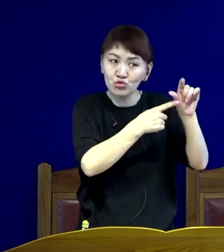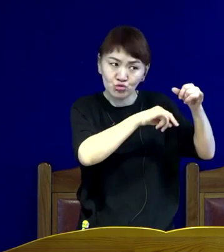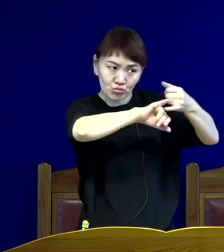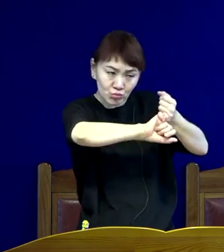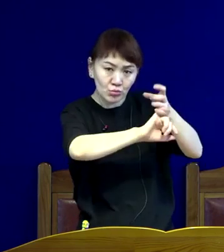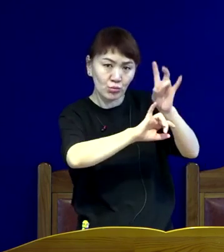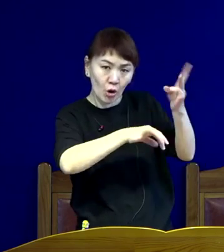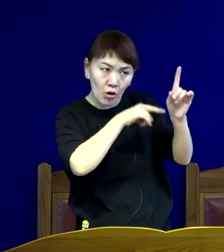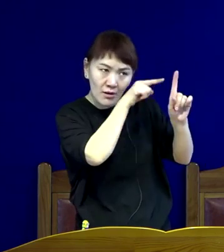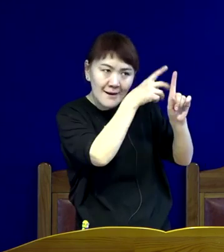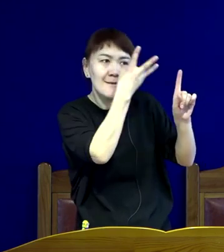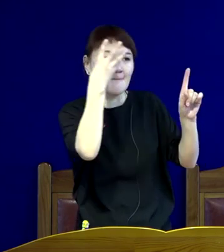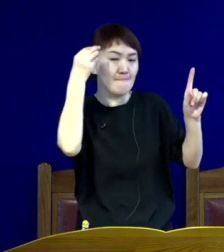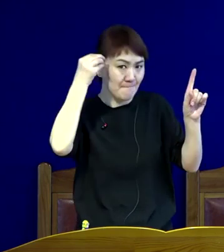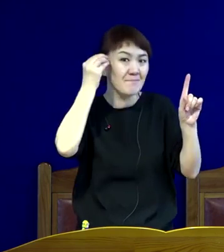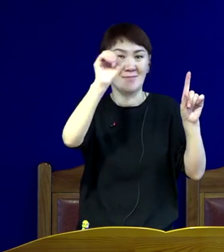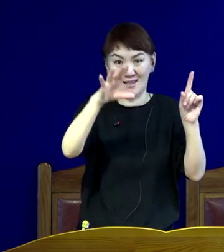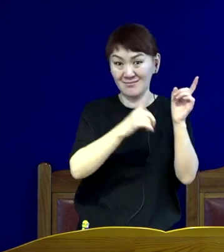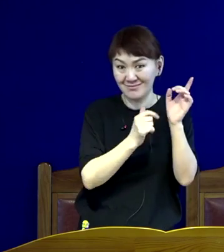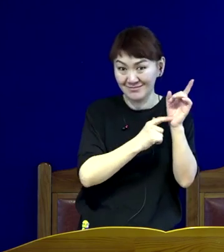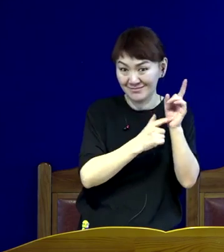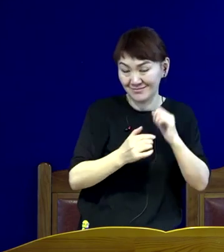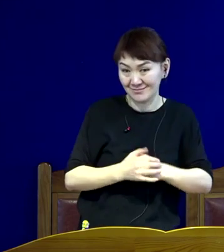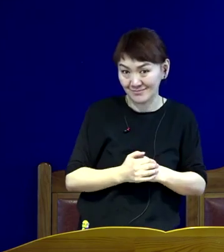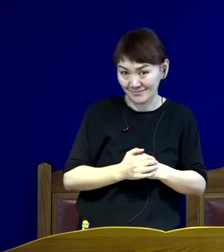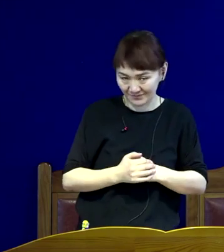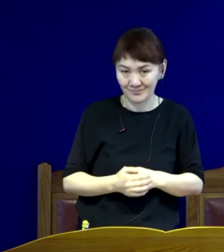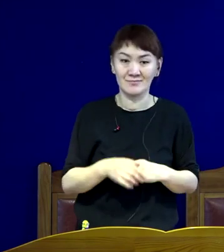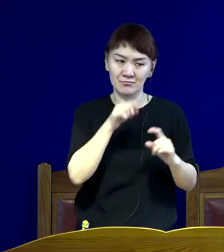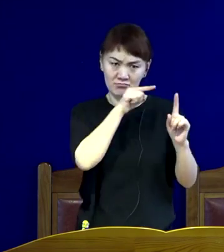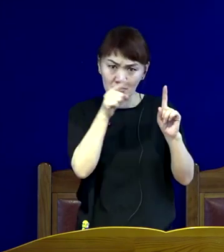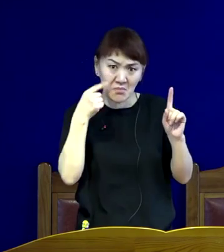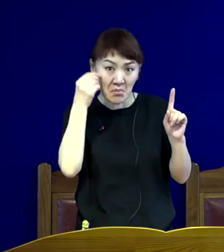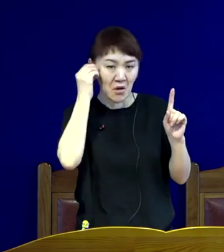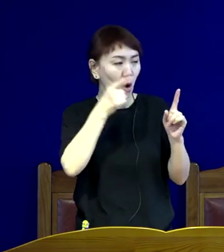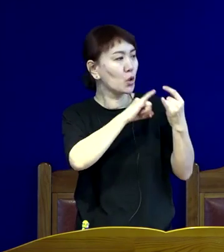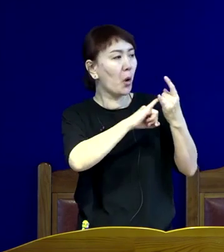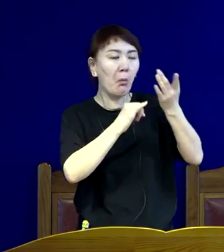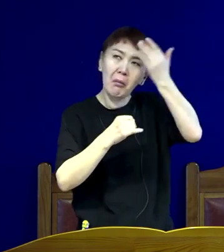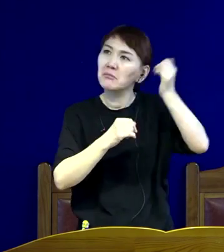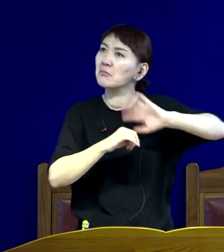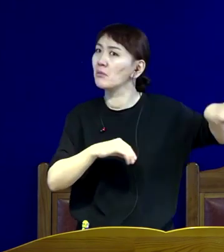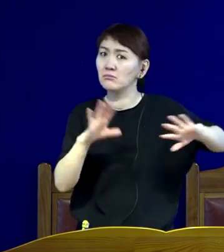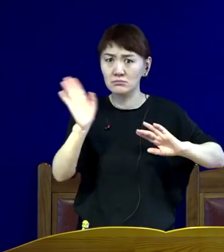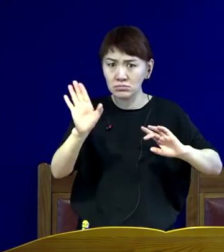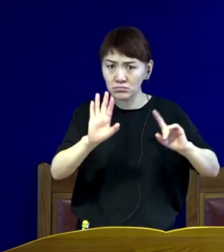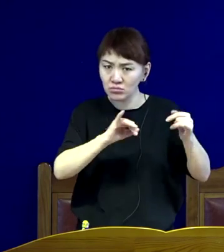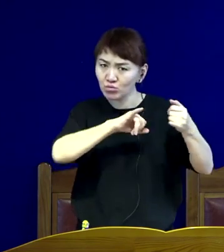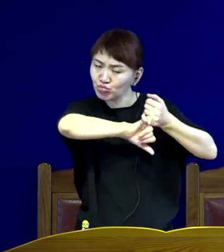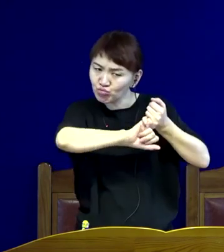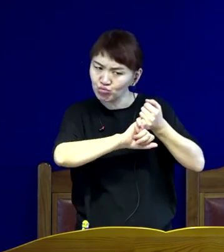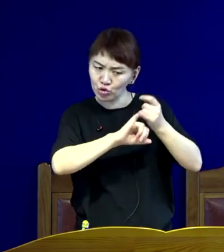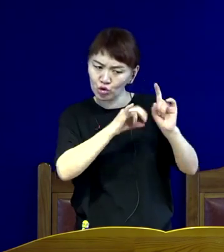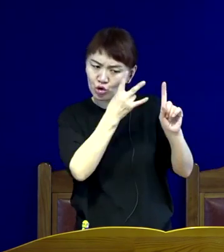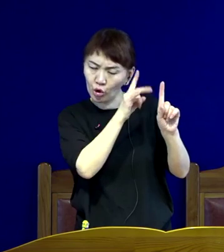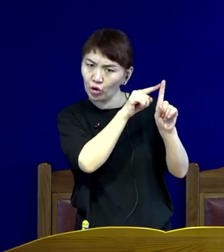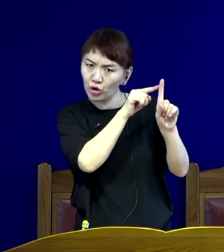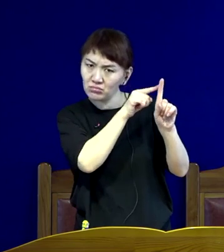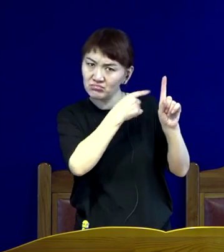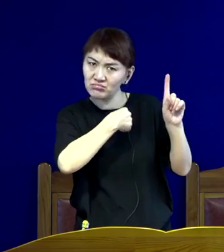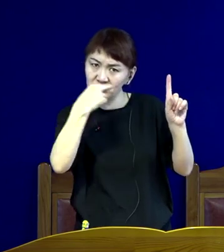юм аа? За нөхрүүдэд хамдаж юу гэж хэлсэн бэлээ? Эхнэрээ өөрийн бие яадал хайрл гэж